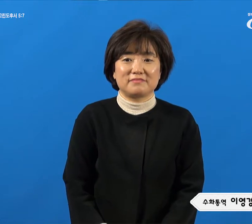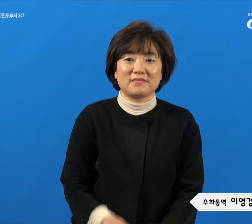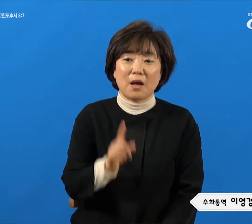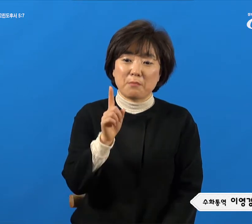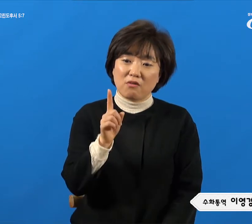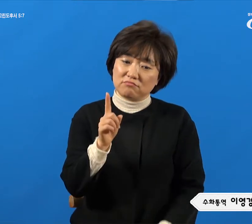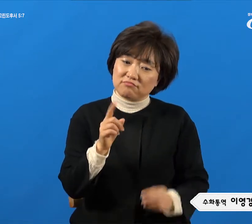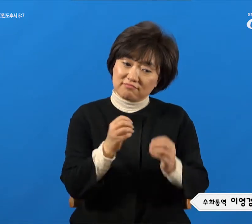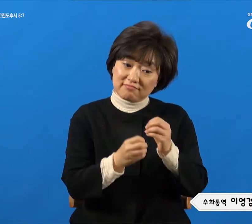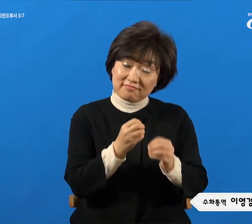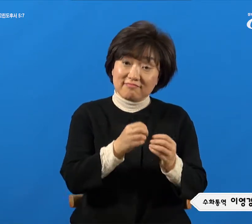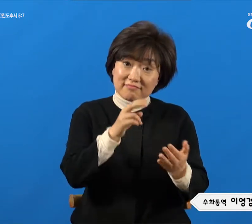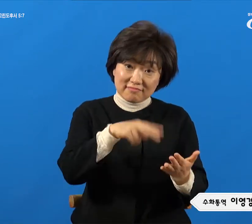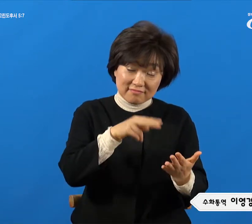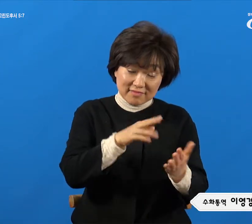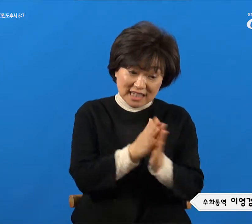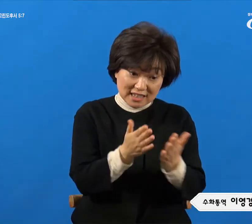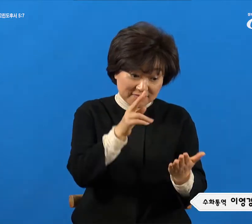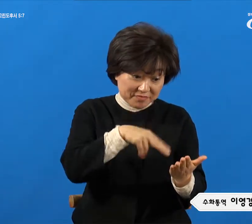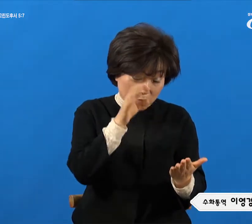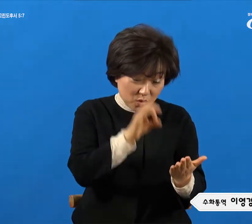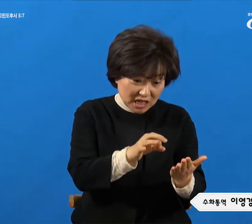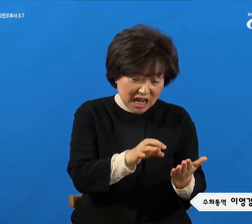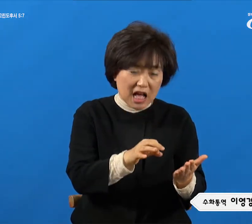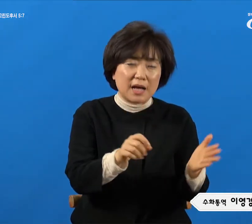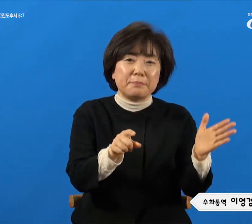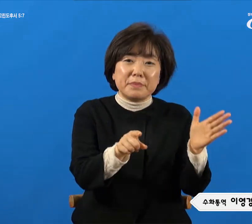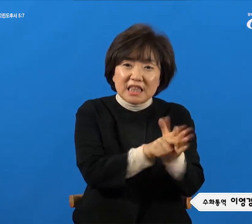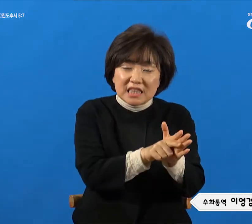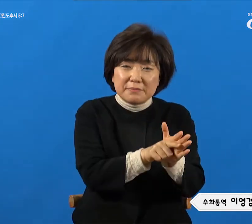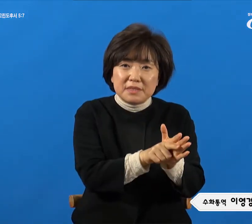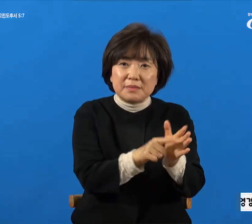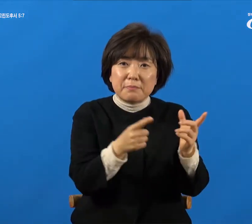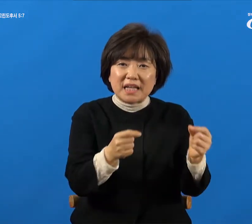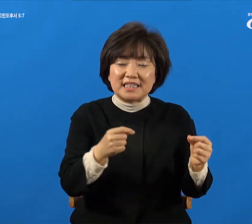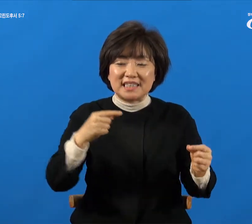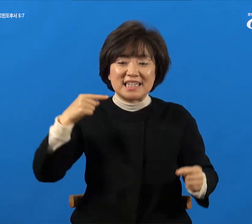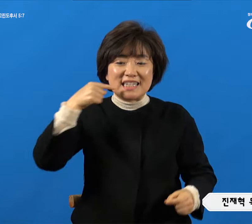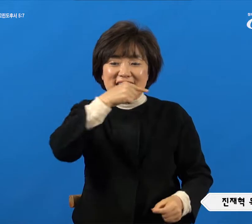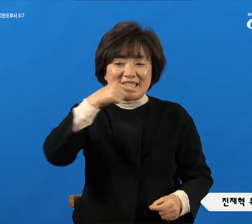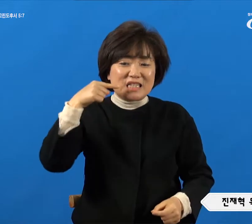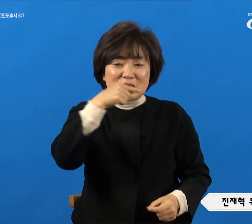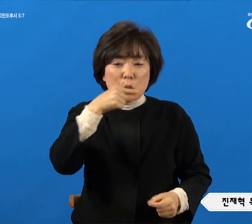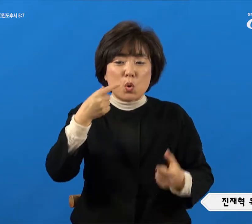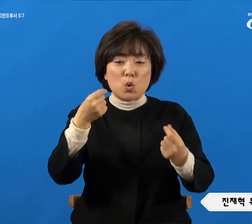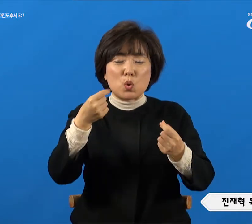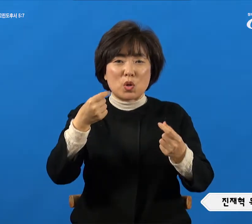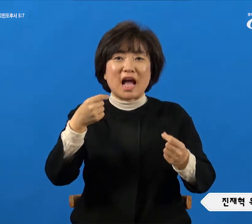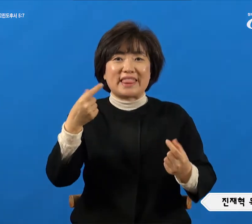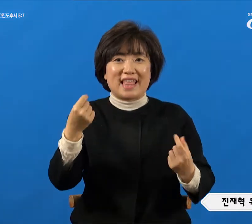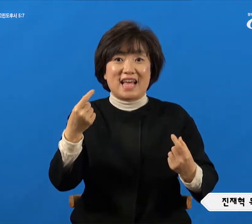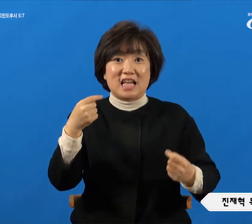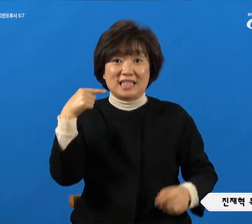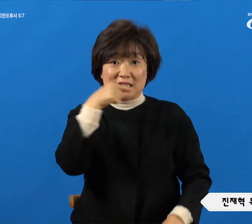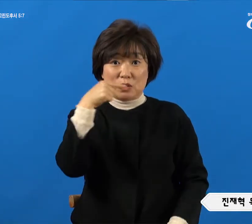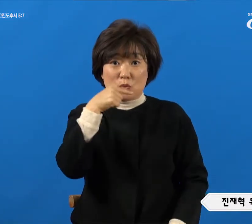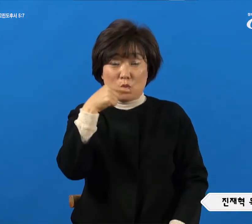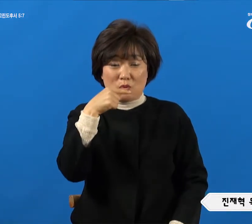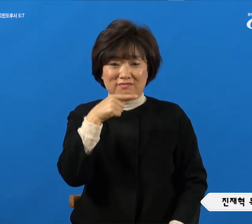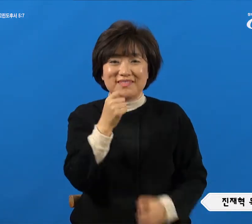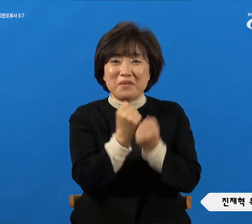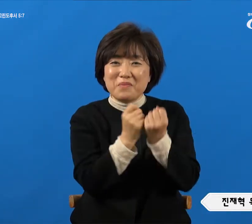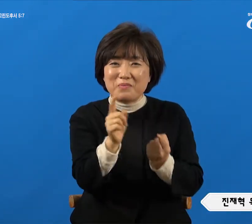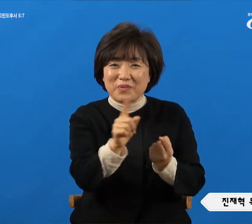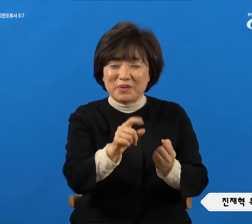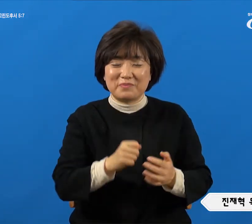한번 어떤 글을 보니까 이런 말이 있습니다. 믿음은 마치 칫솔과 같다. 설명을